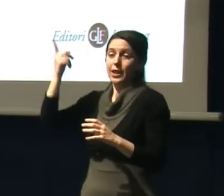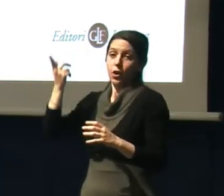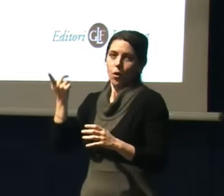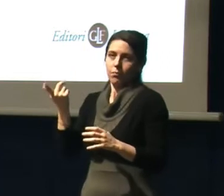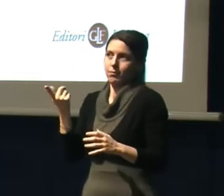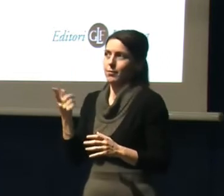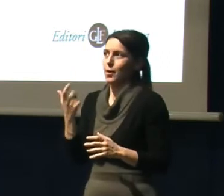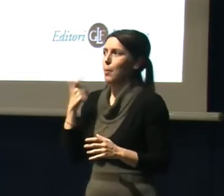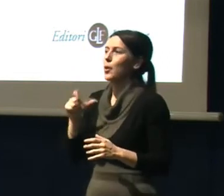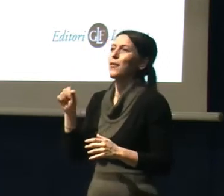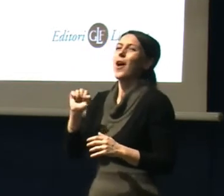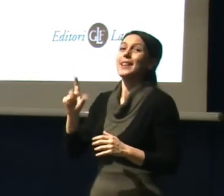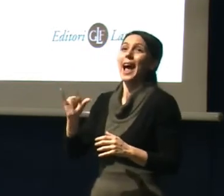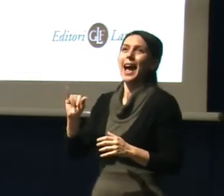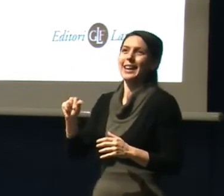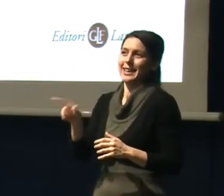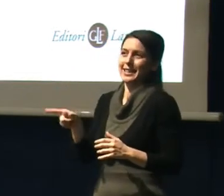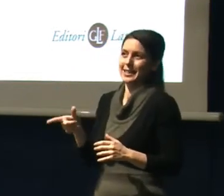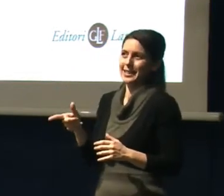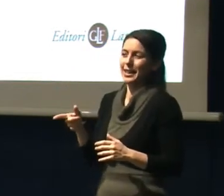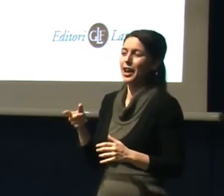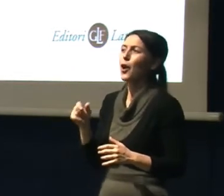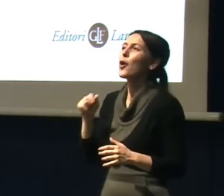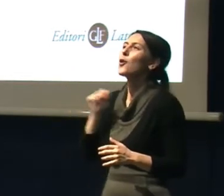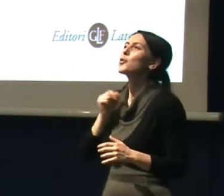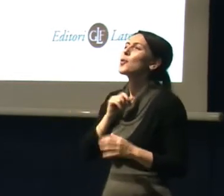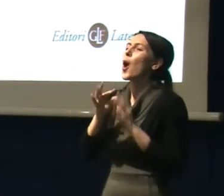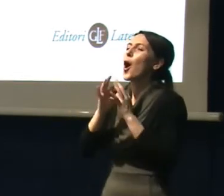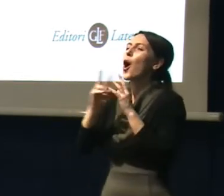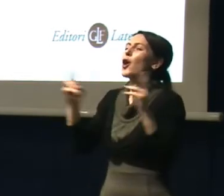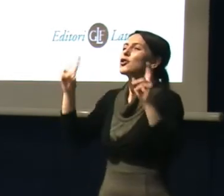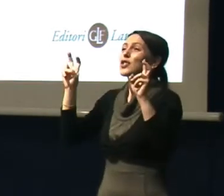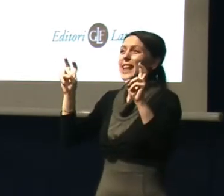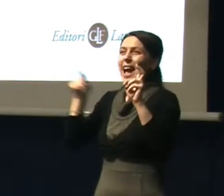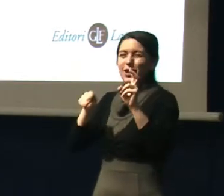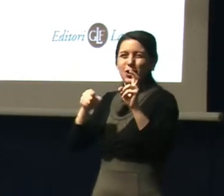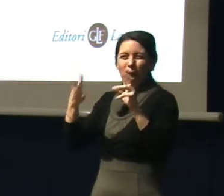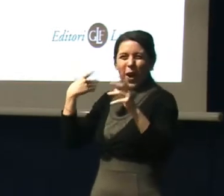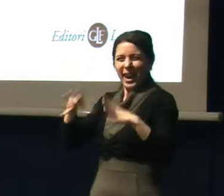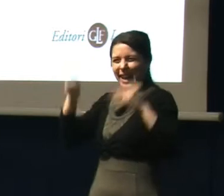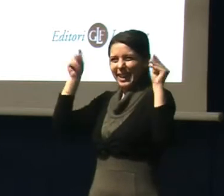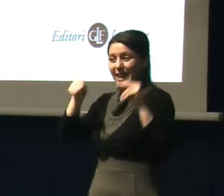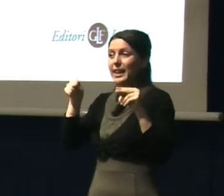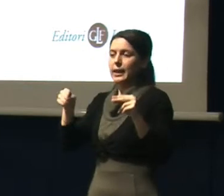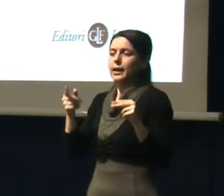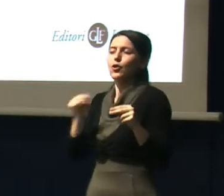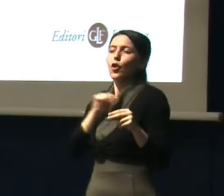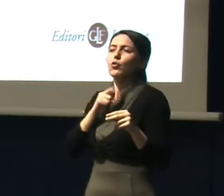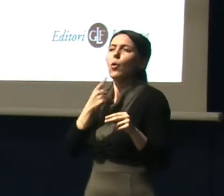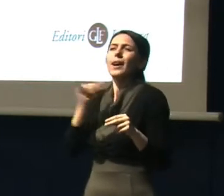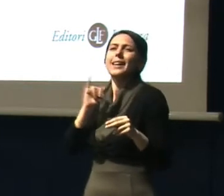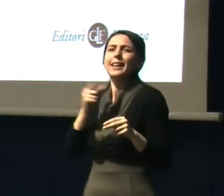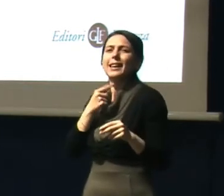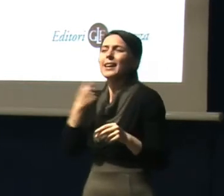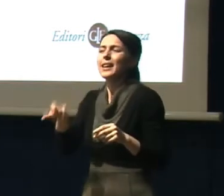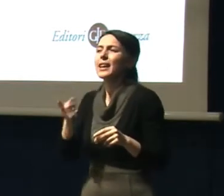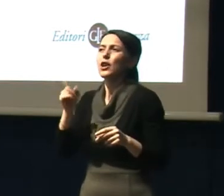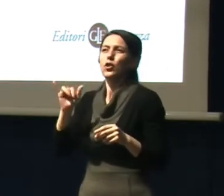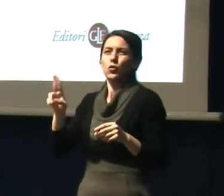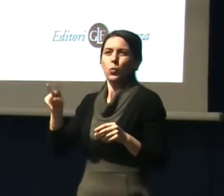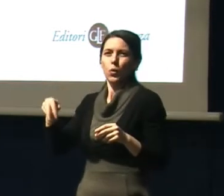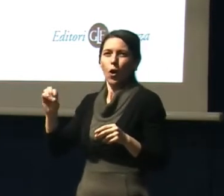visto che salis ha giustamente colto la mia citazione di giunone e giunone che parla ii e giunone che ha perso la battaglia contro i